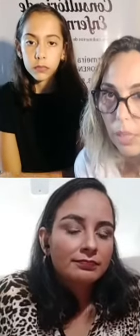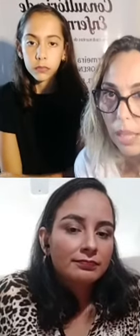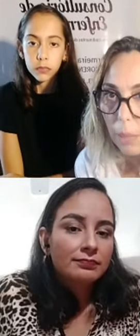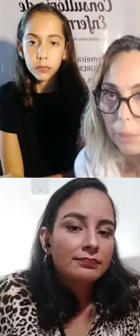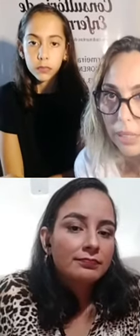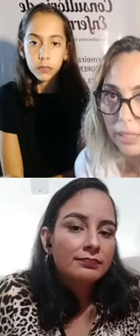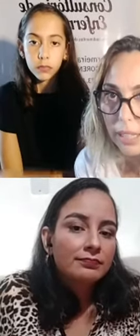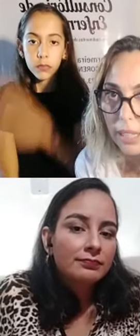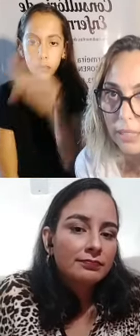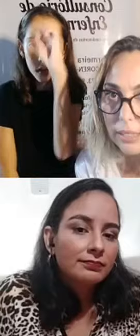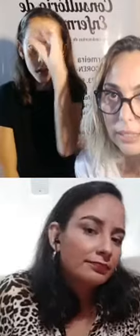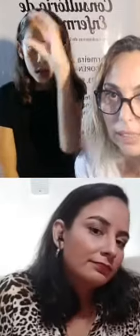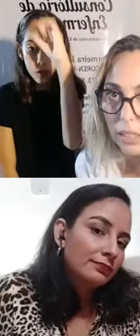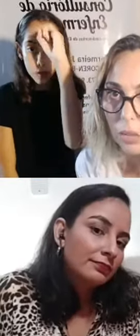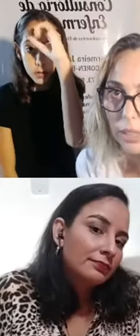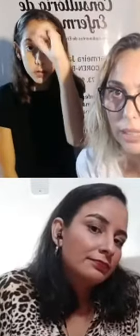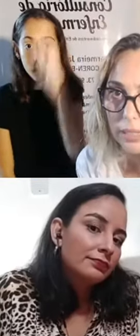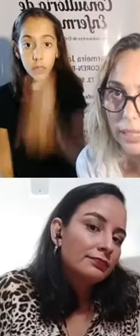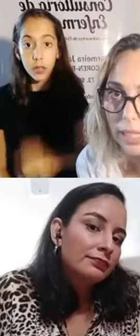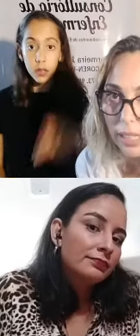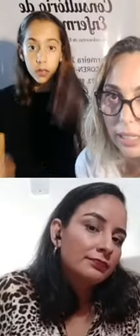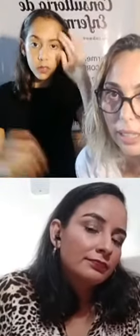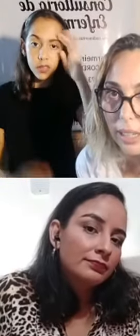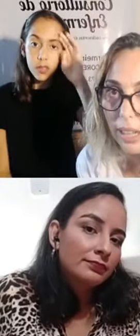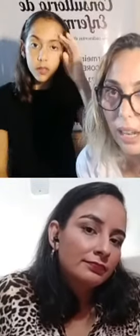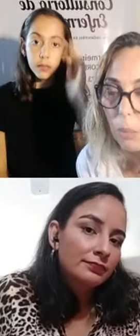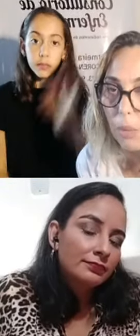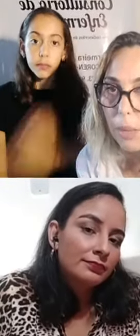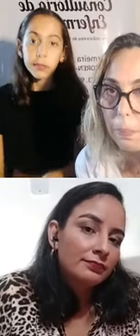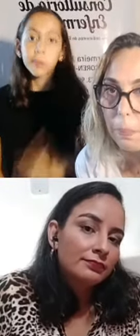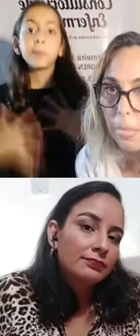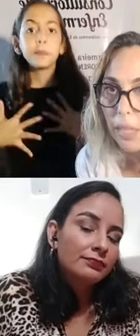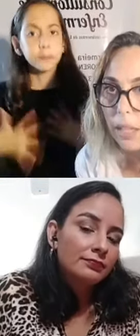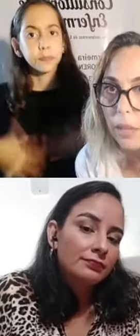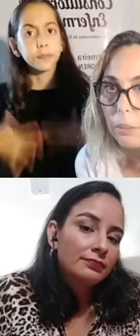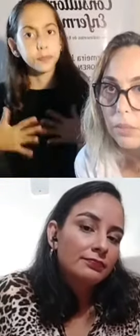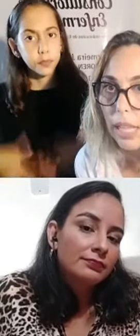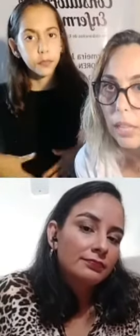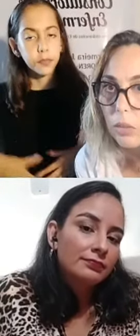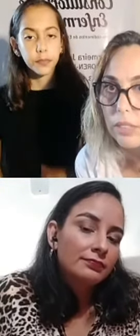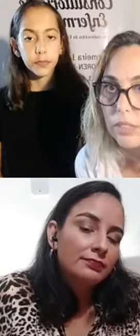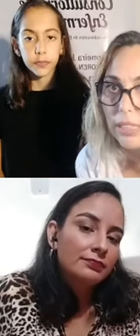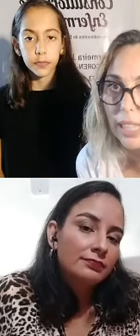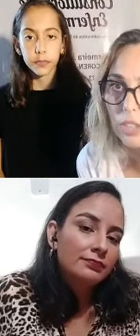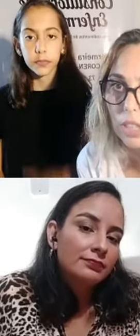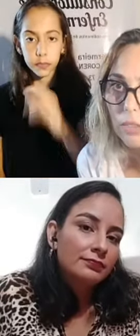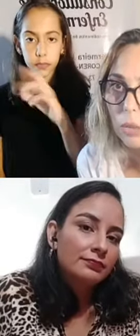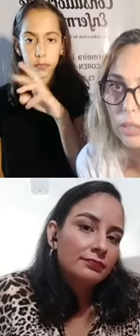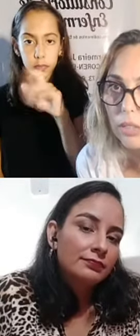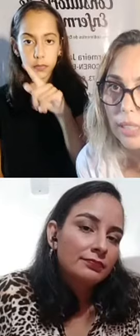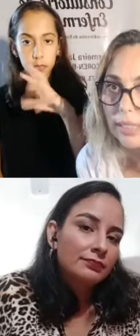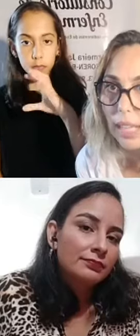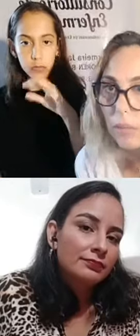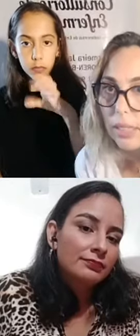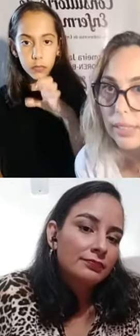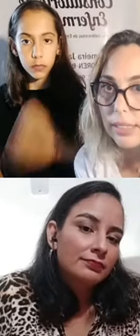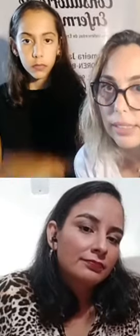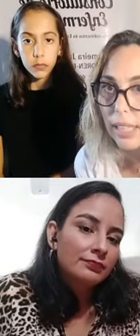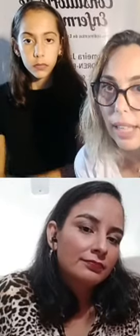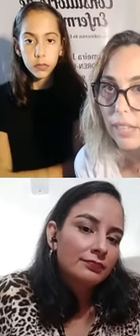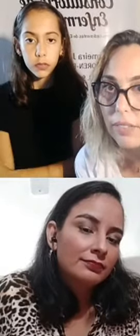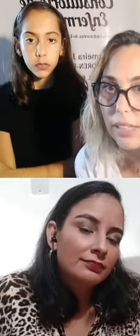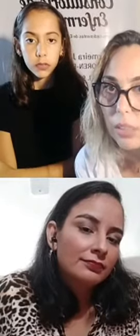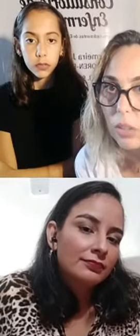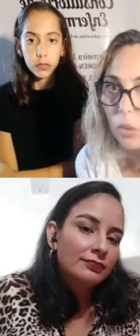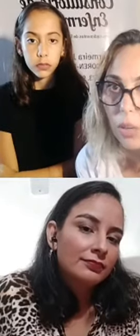acontecendo. Aprender a se conhecer e ter calma. Darluce, você acha que voltando às aulas,